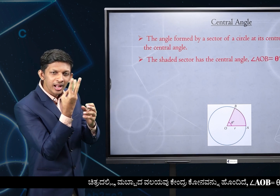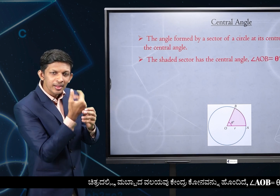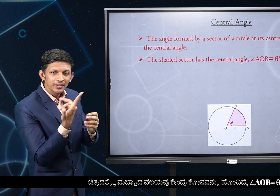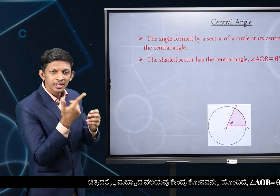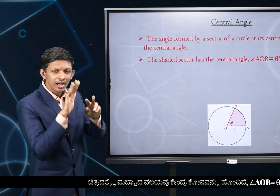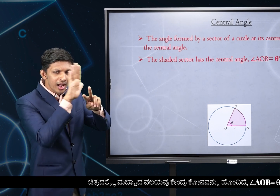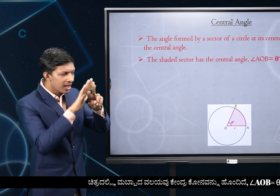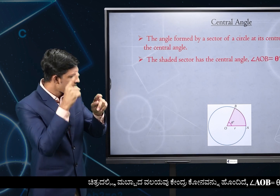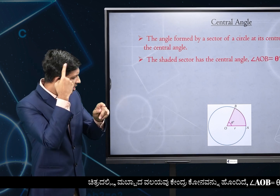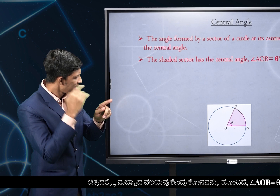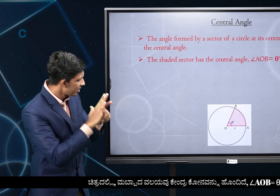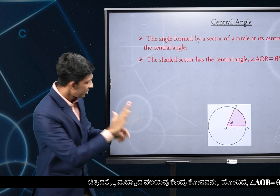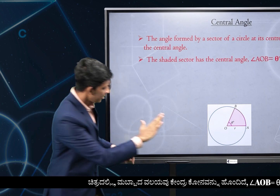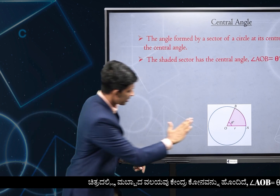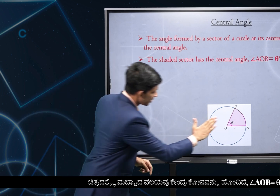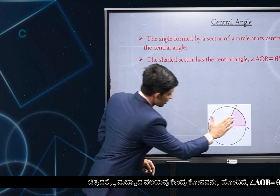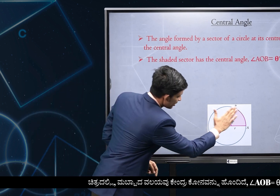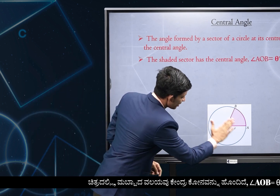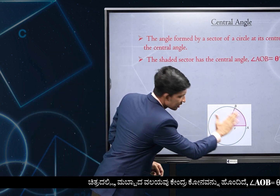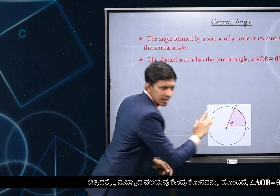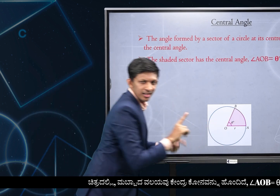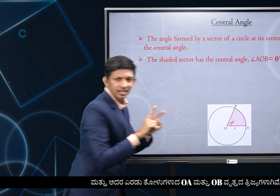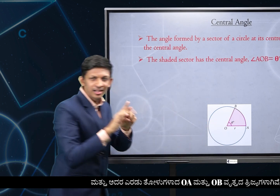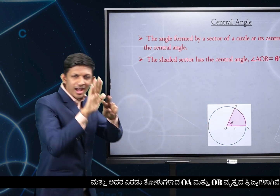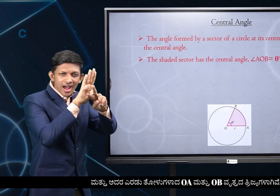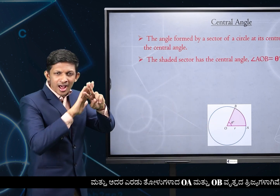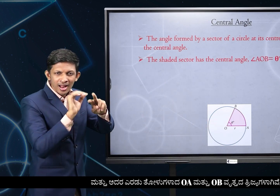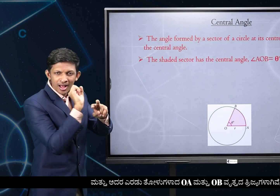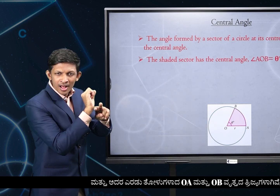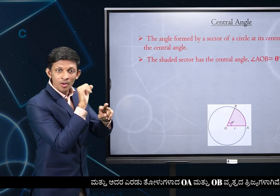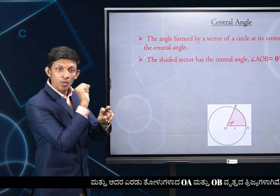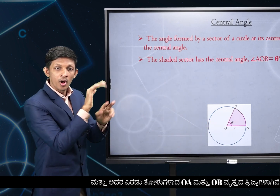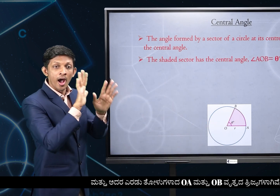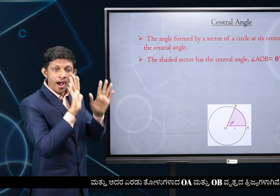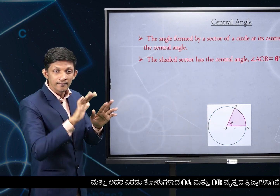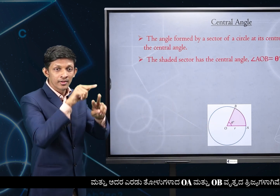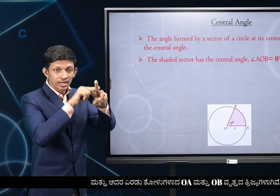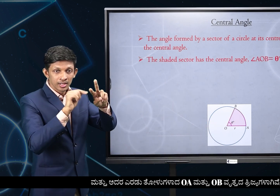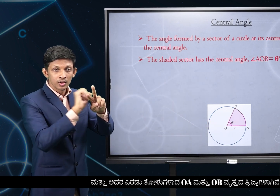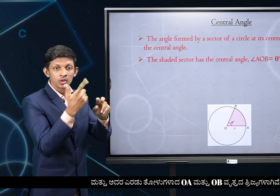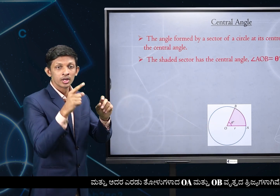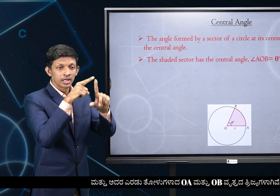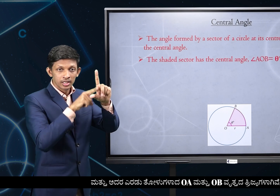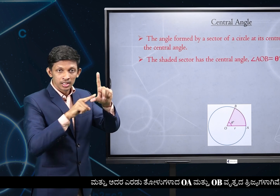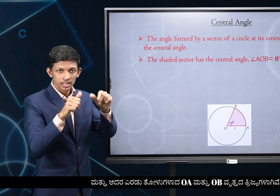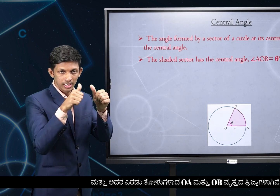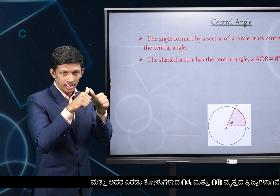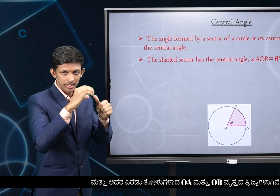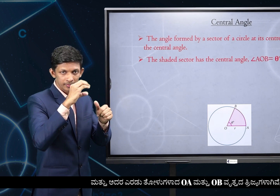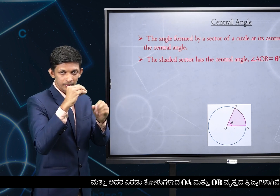ಚಿತ್ರದಲ್ಲಿ ಮುಪ್ಪಾದ ವಲಯವು ಕೇಂದ್ರಕೋನವನ್ನು ಹೊಂದಿದೆ. ಕೋನ AOB θ ಡಿಗ್ರಿ ಮತ್ತು ಅದರ 2